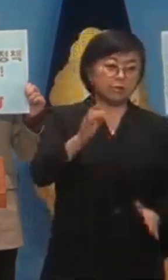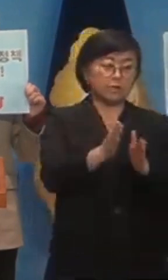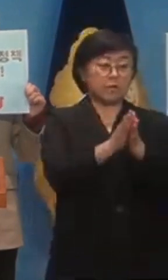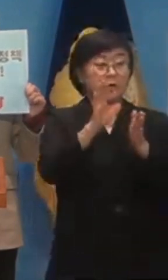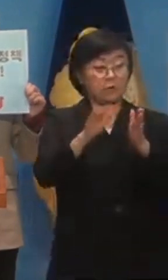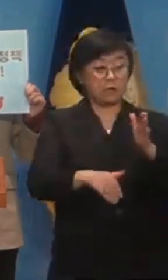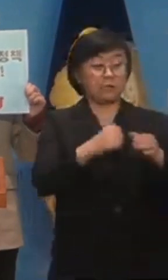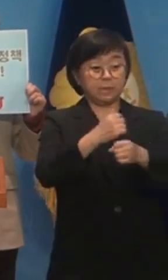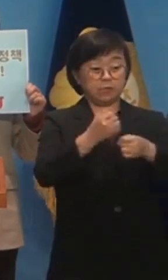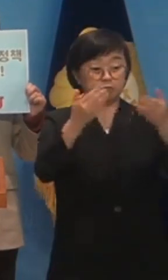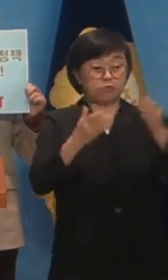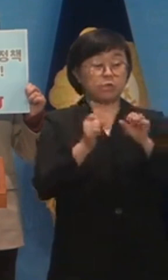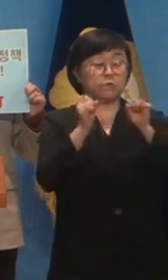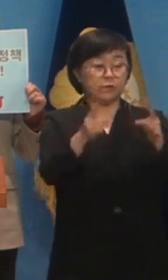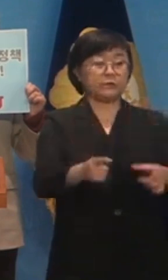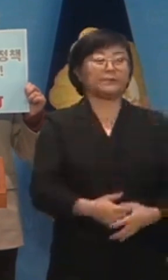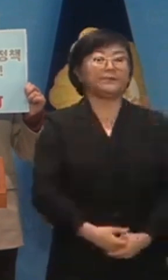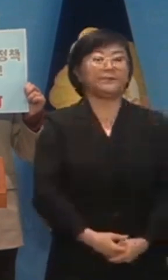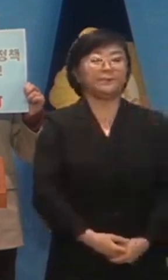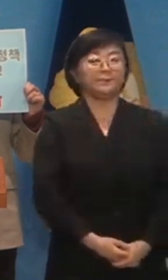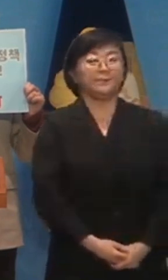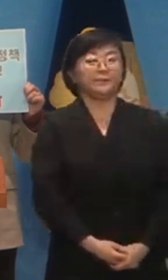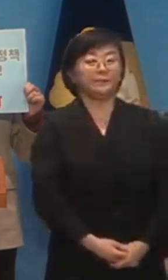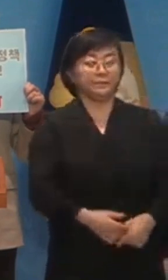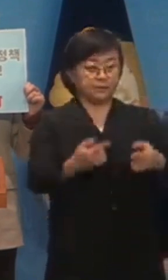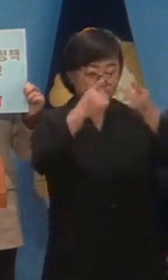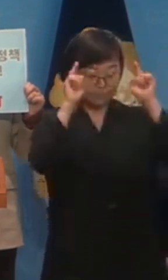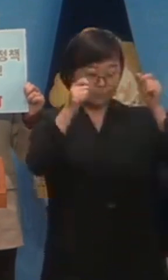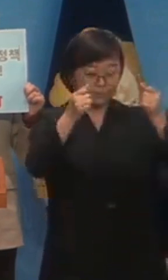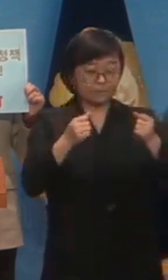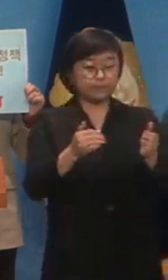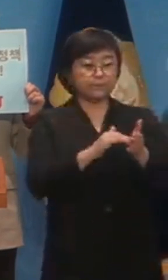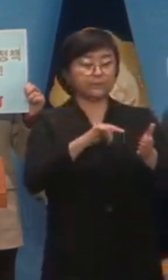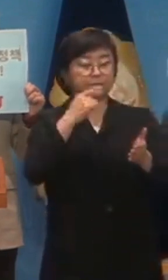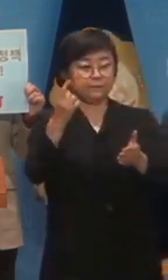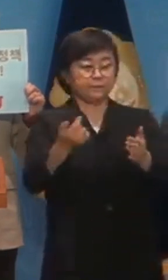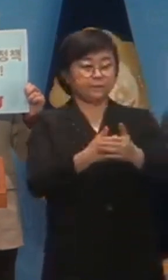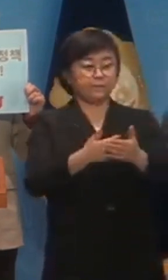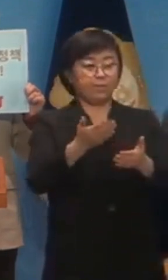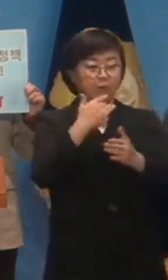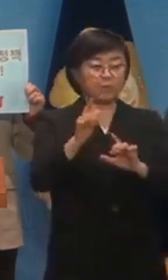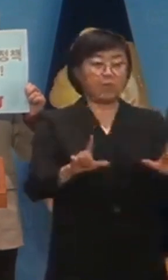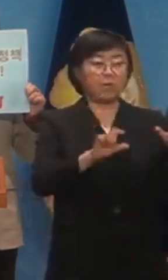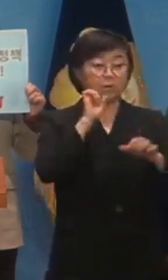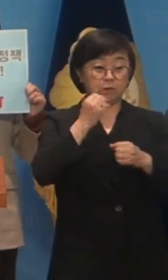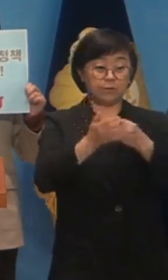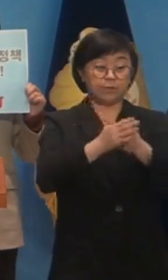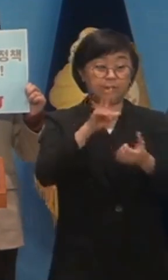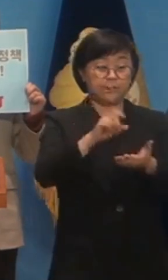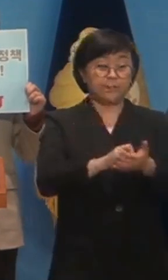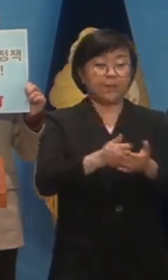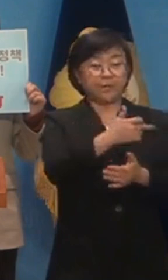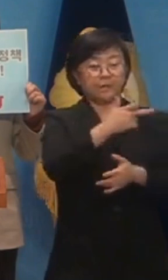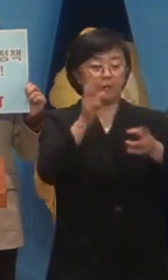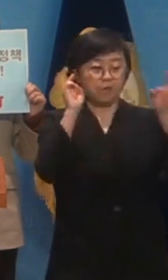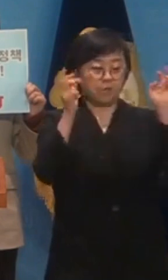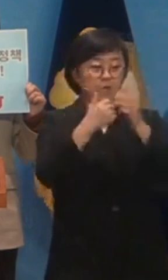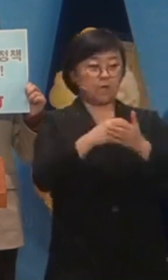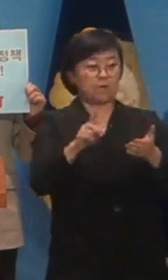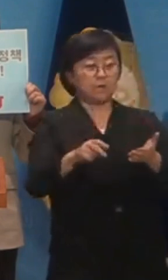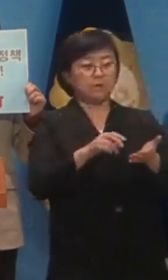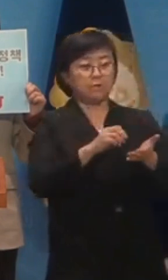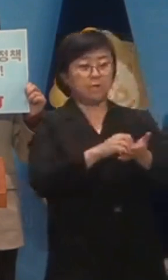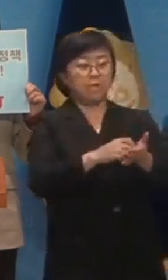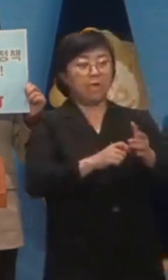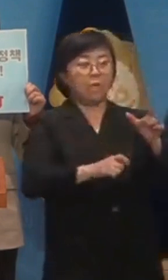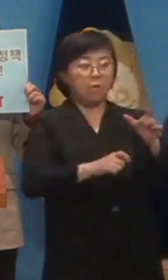있게 만들어준 기회였습니다. 대학 졸업 이후 당장의 생계가 급했던 저는 대기업 취업의 문